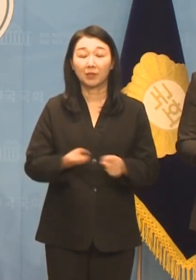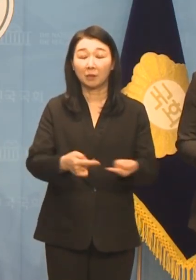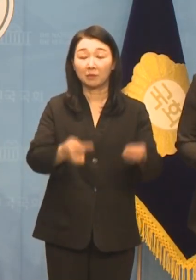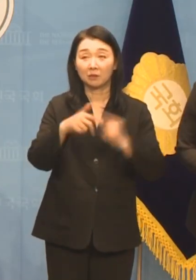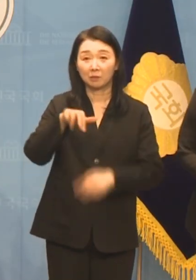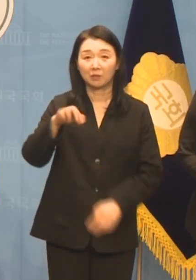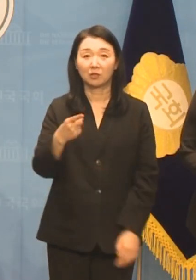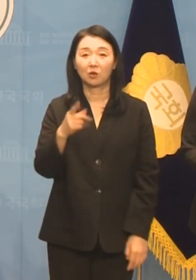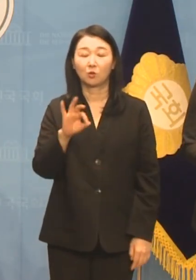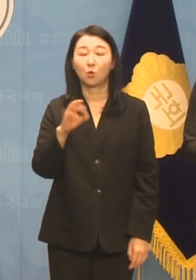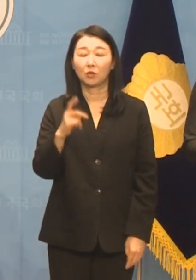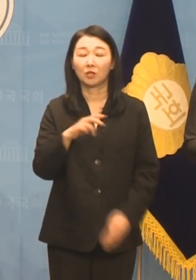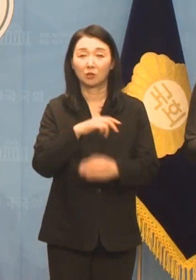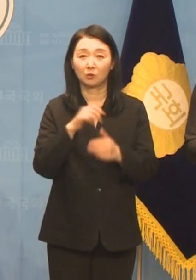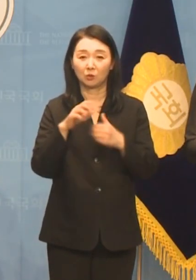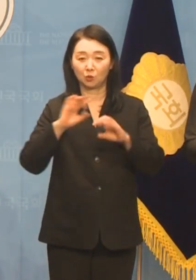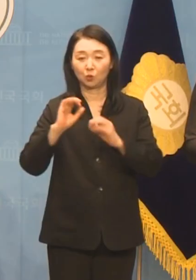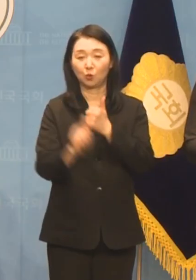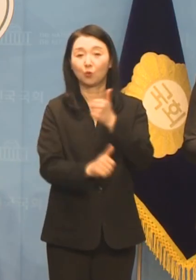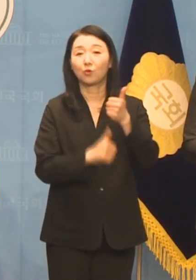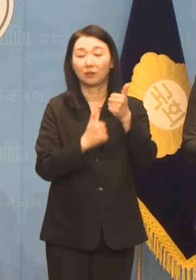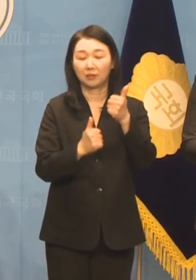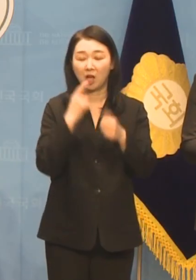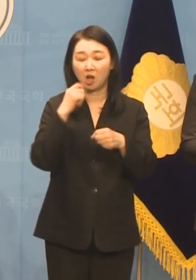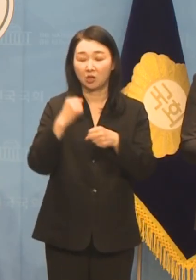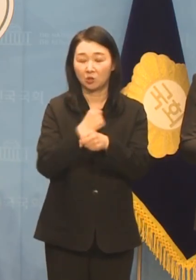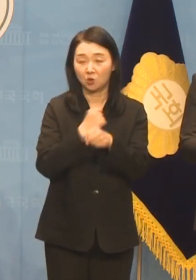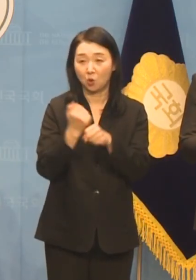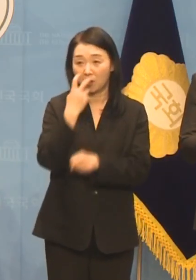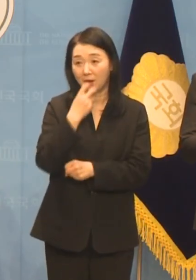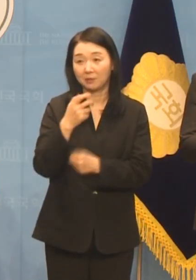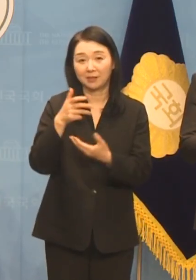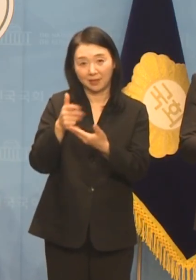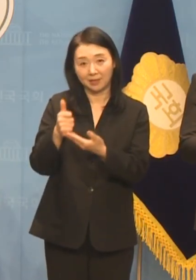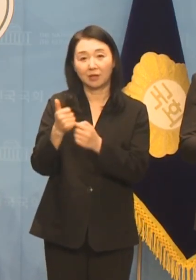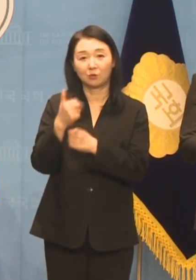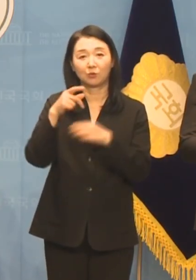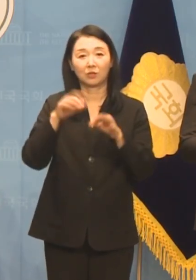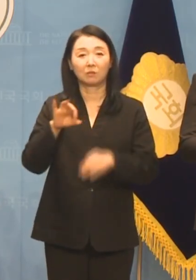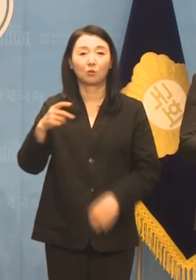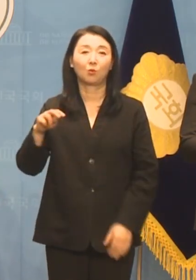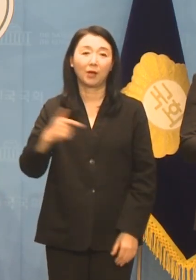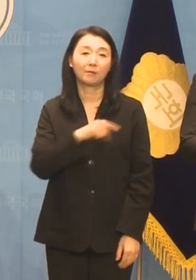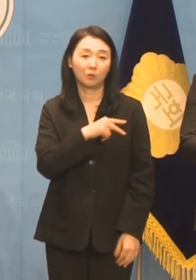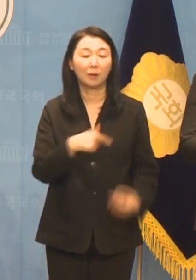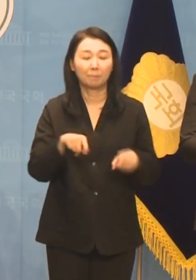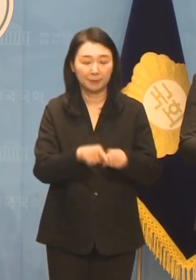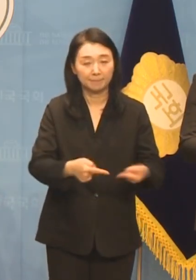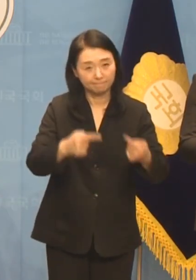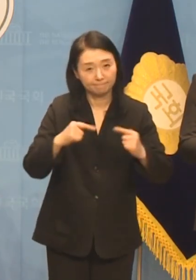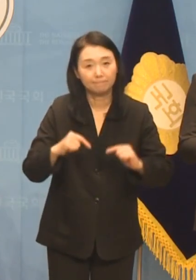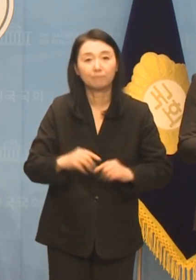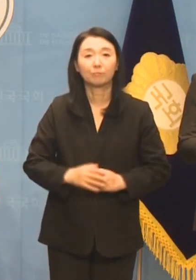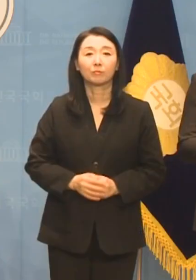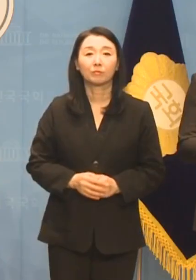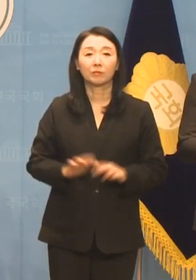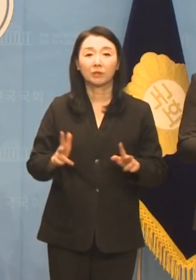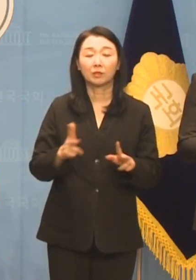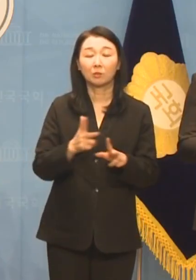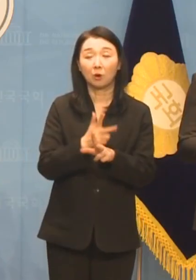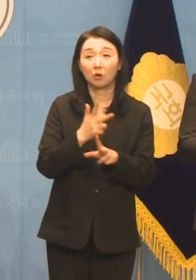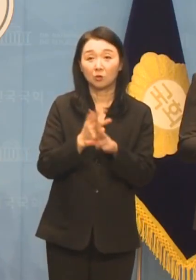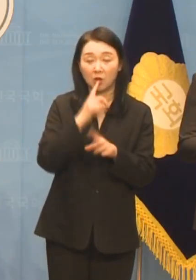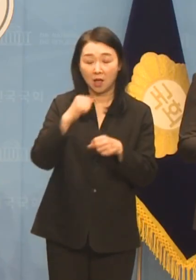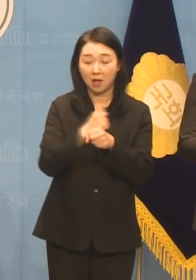전용기 국민소통위원장이십니다. 허위조작정보감시단장 김동화 의원님 함께하셨습니다. 이번 주